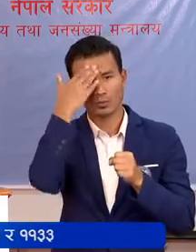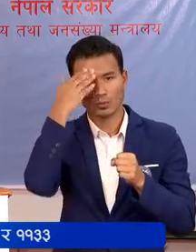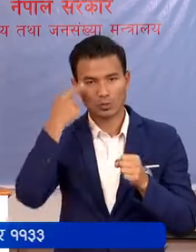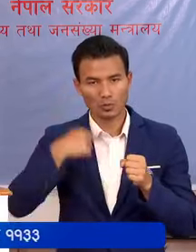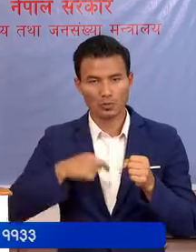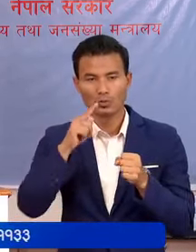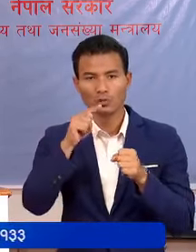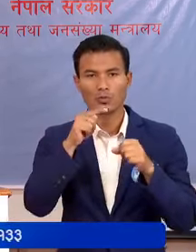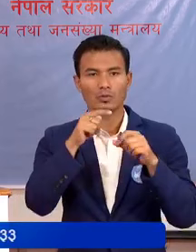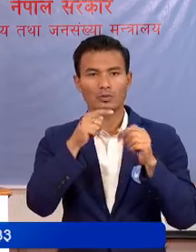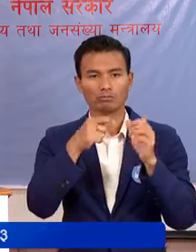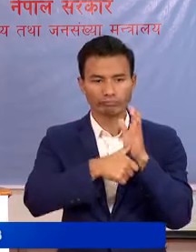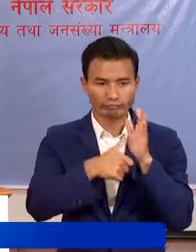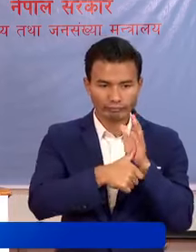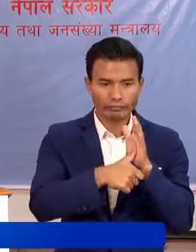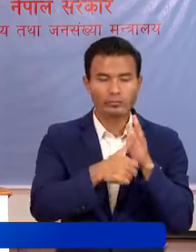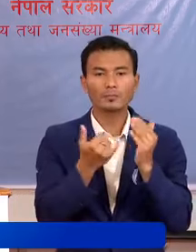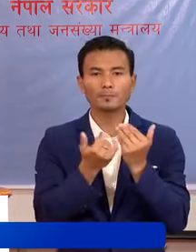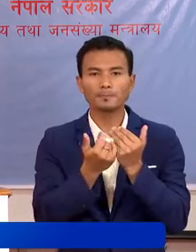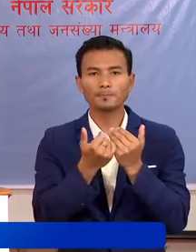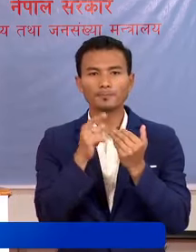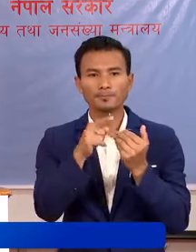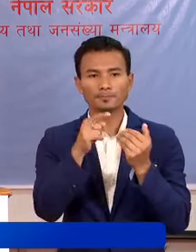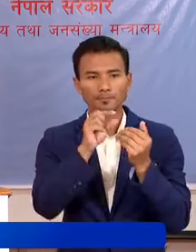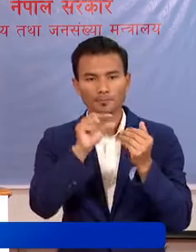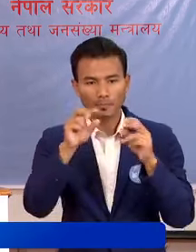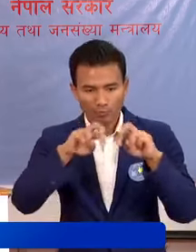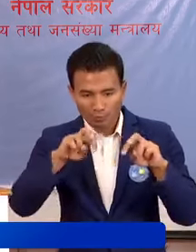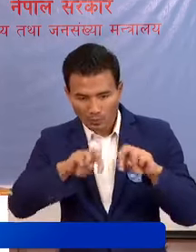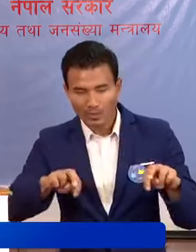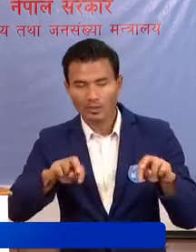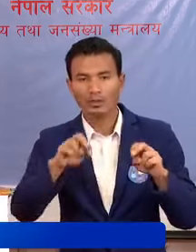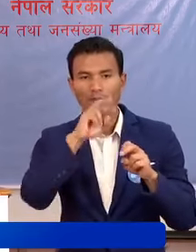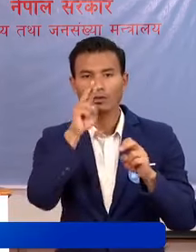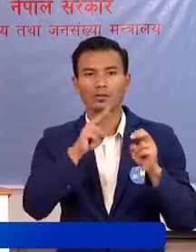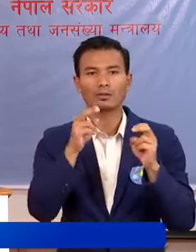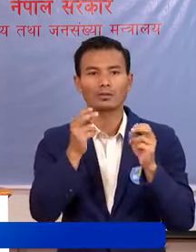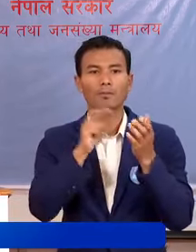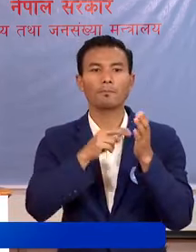सर्विलेज ने suffix गरने रोग